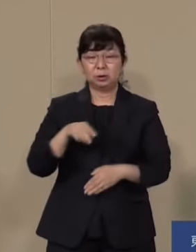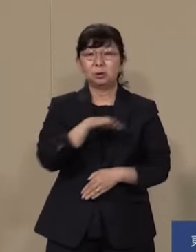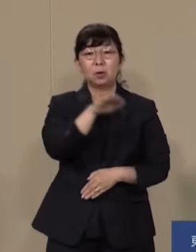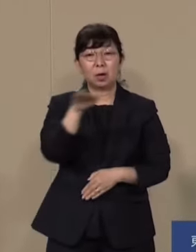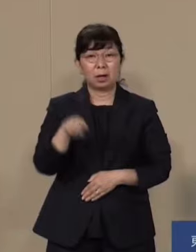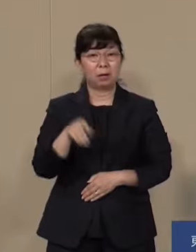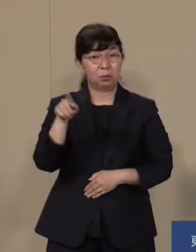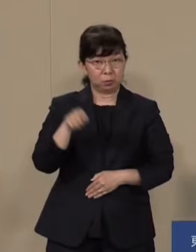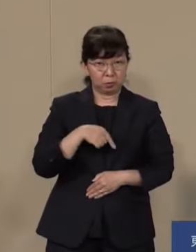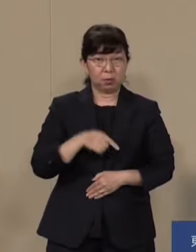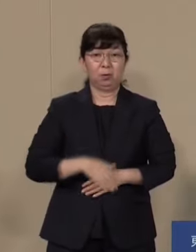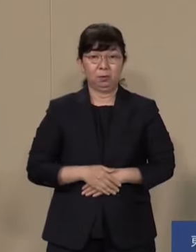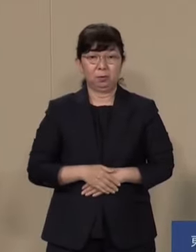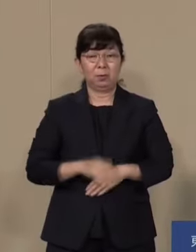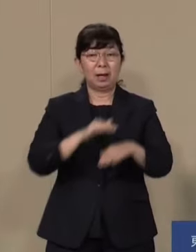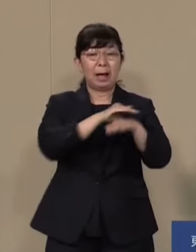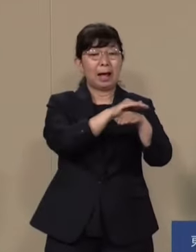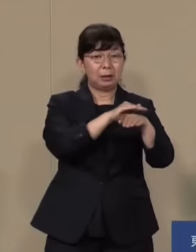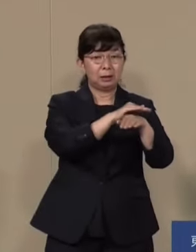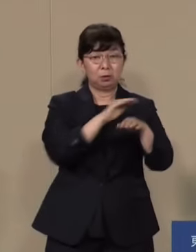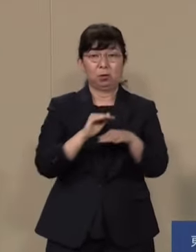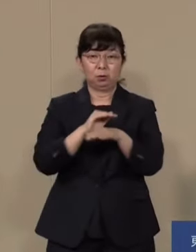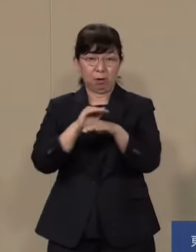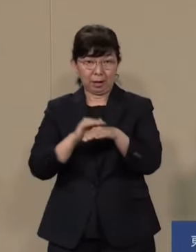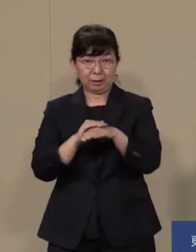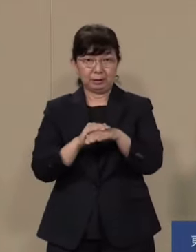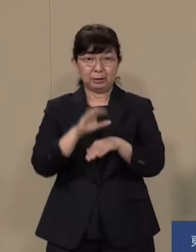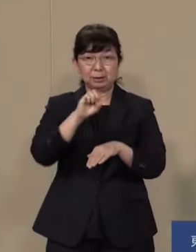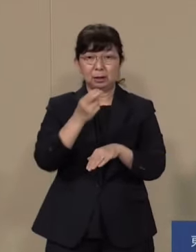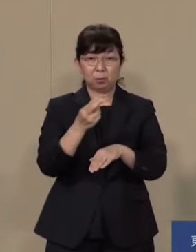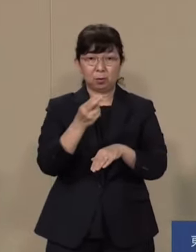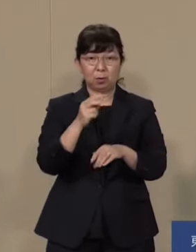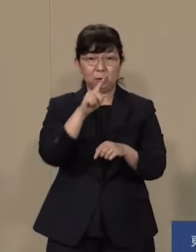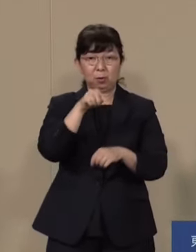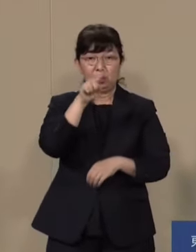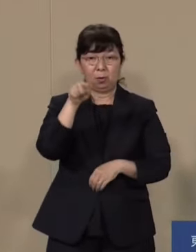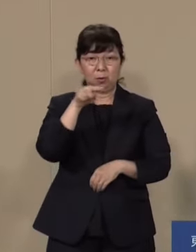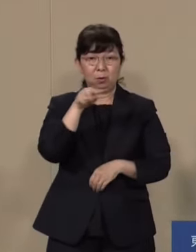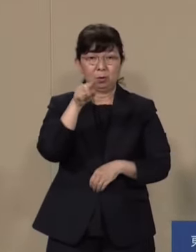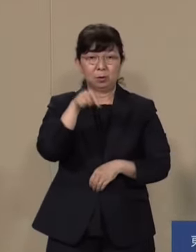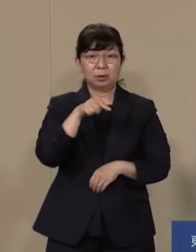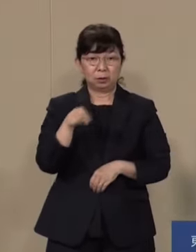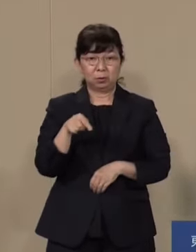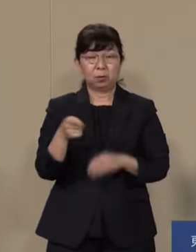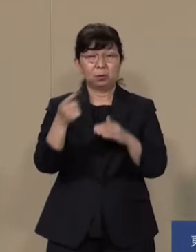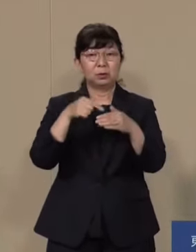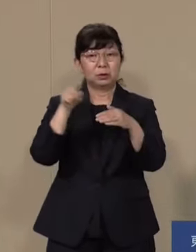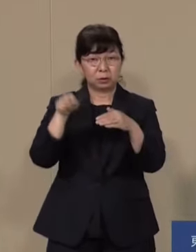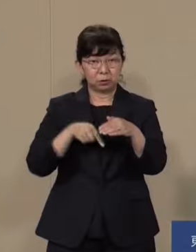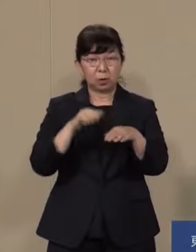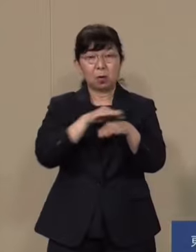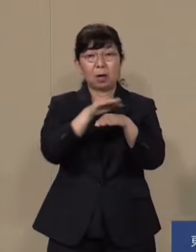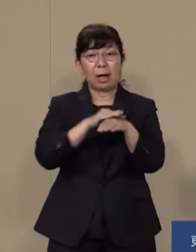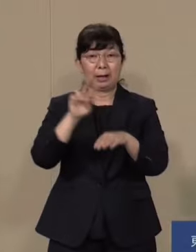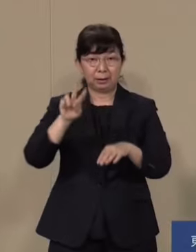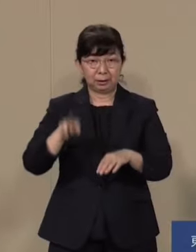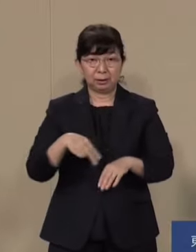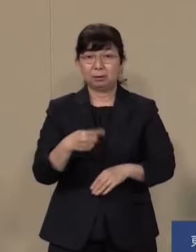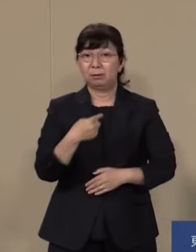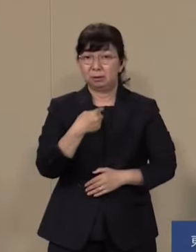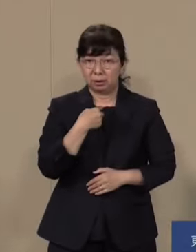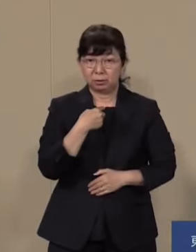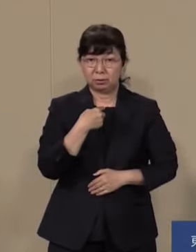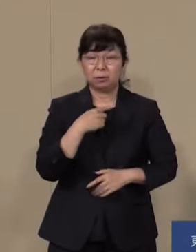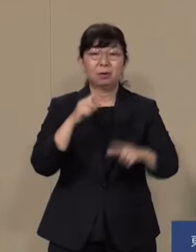のの愛情の愛にでうちのありです皆